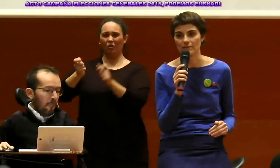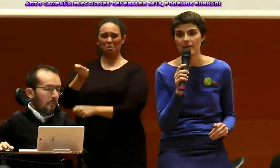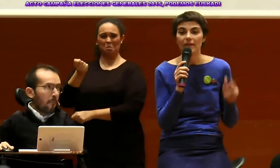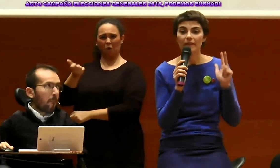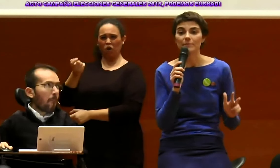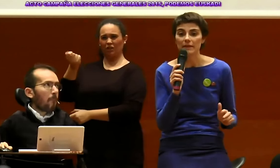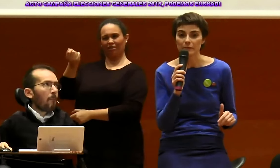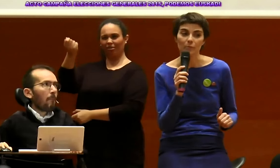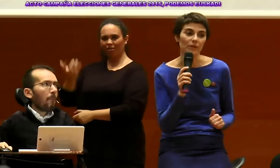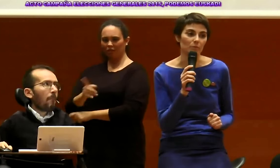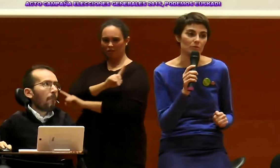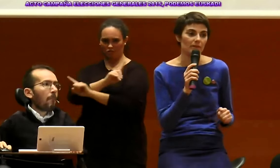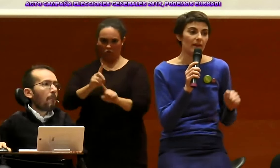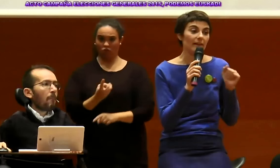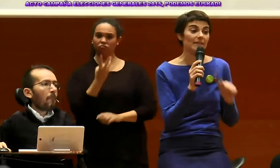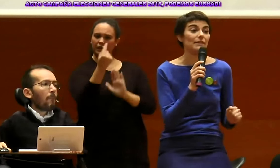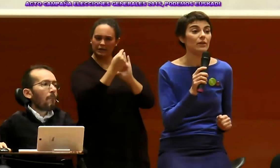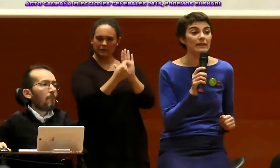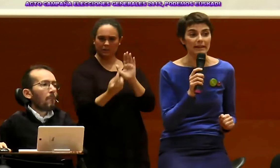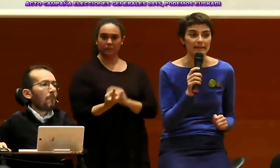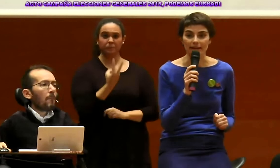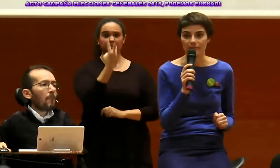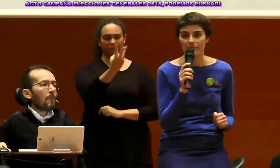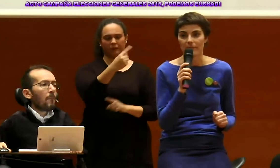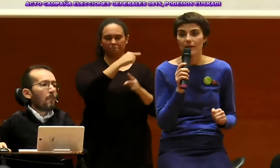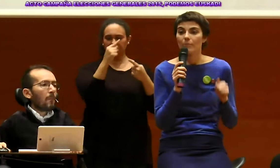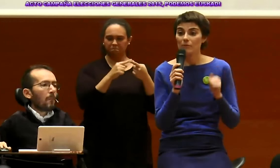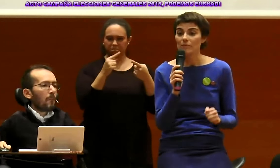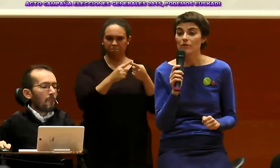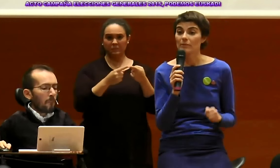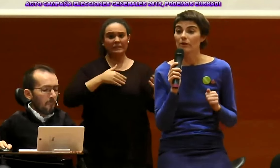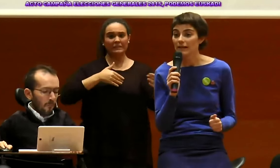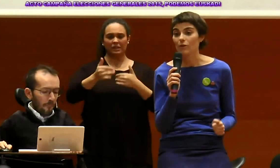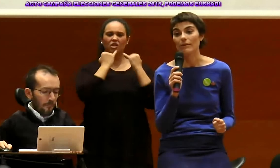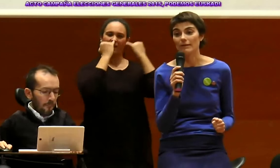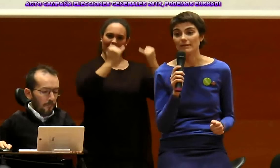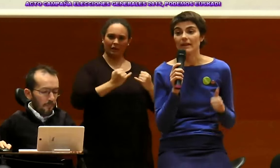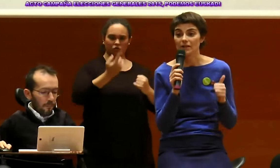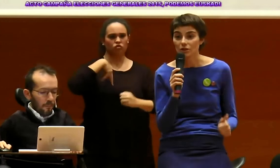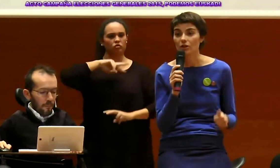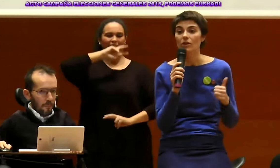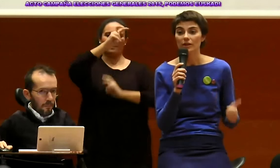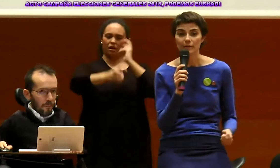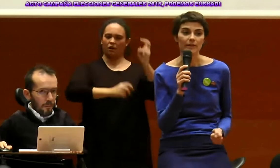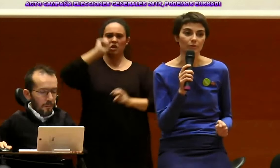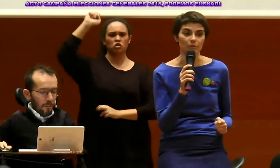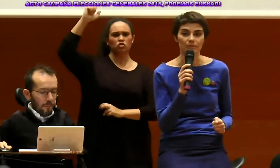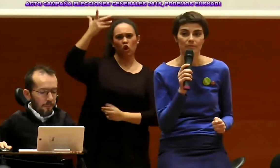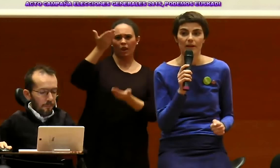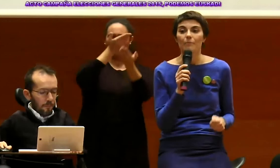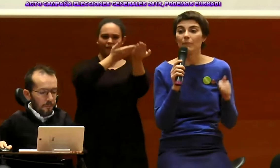pocas. 3 medidas proponemos. La transición energética. Vamos a apostar por las renovables, el sol y el